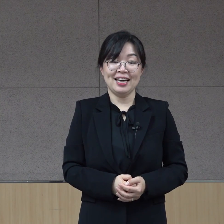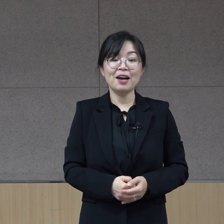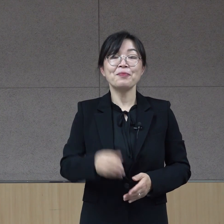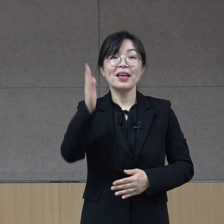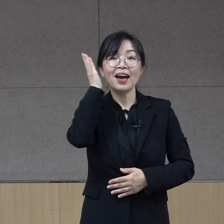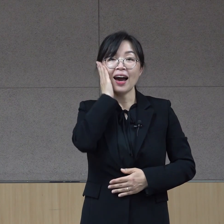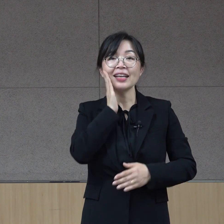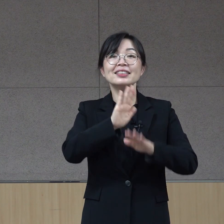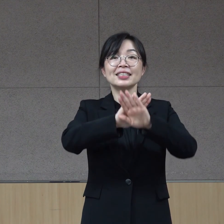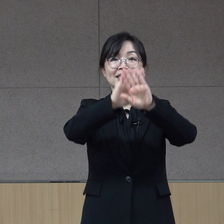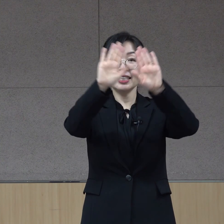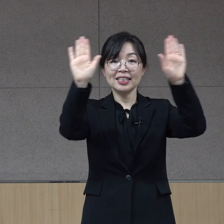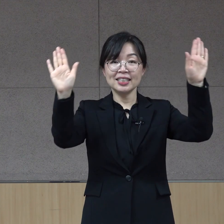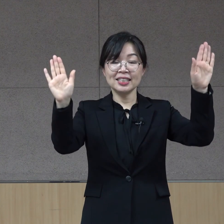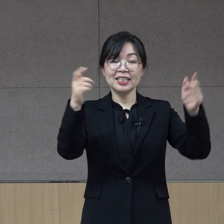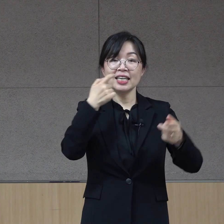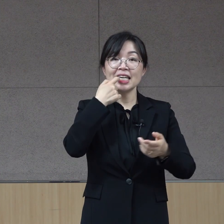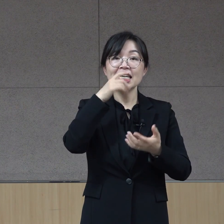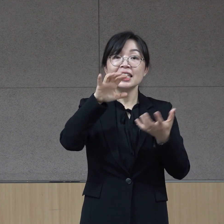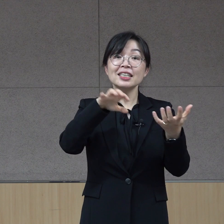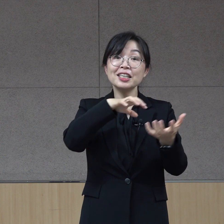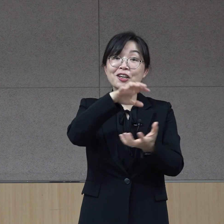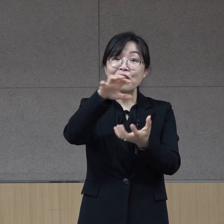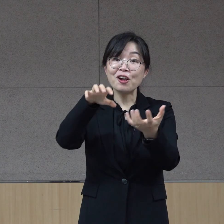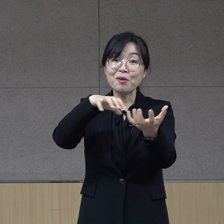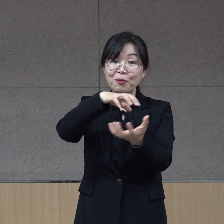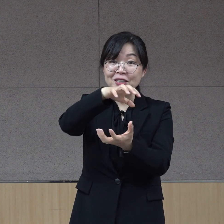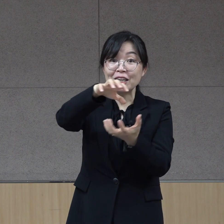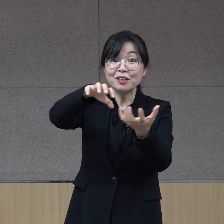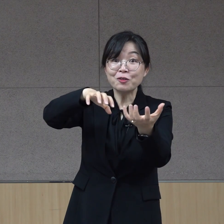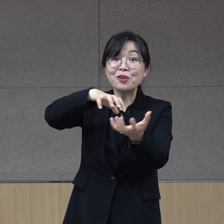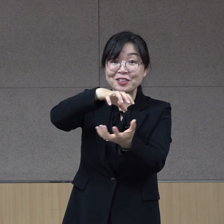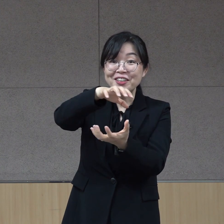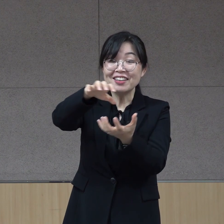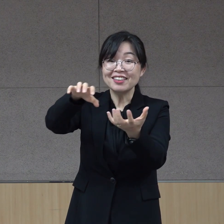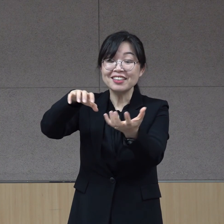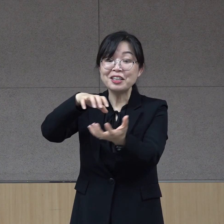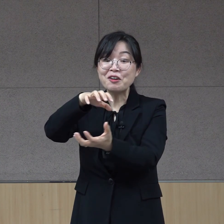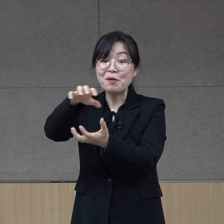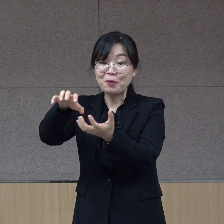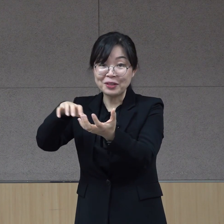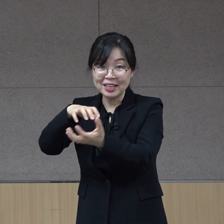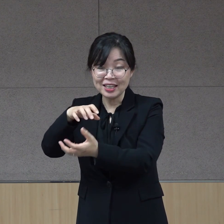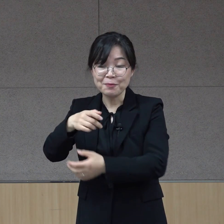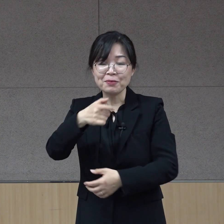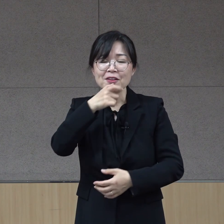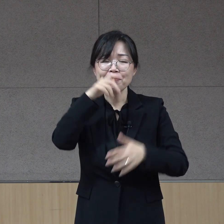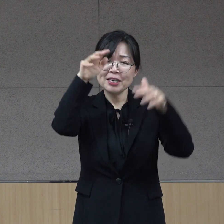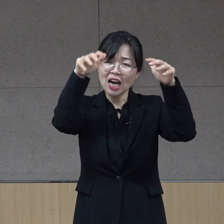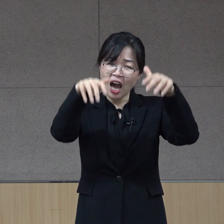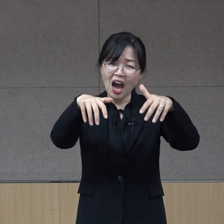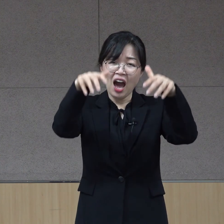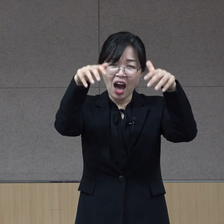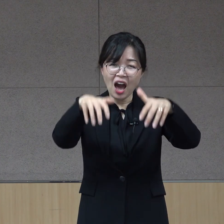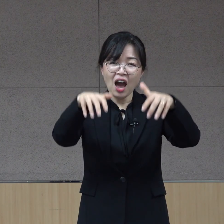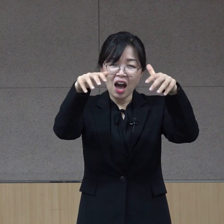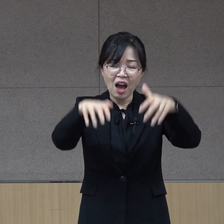자, 하늘이 흐린 걸 보니, 흐린 걸 보니 비가